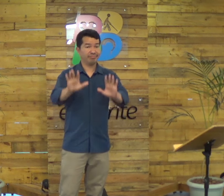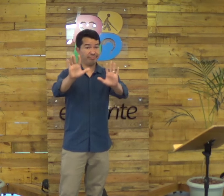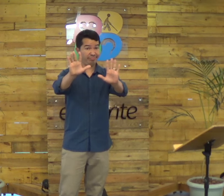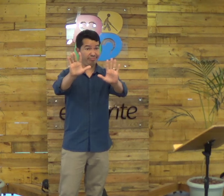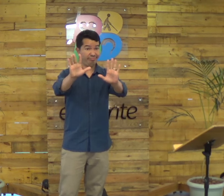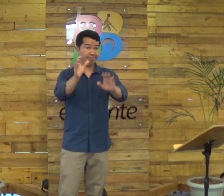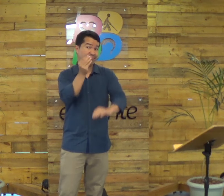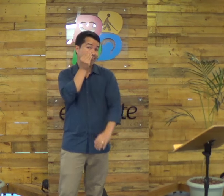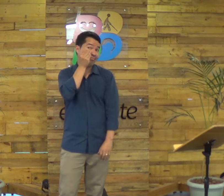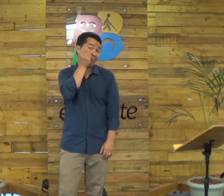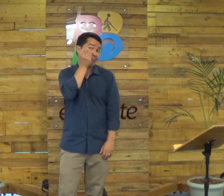não tem dinheiro.